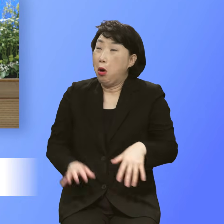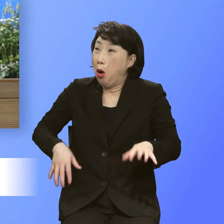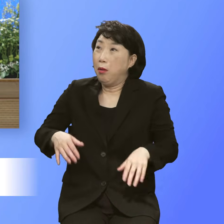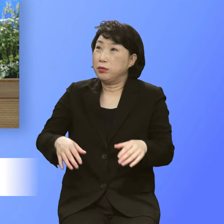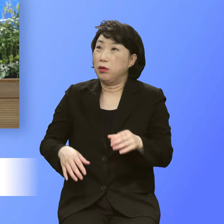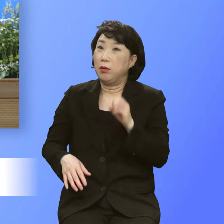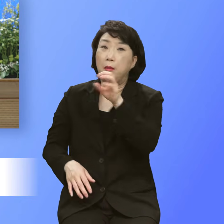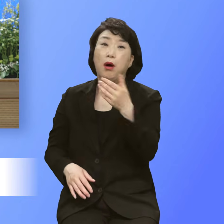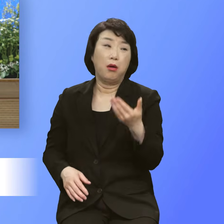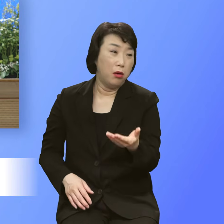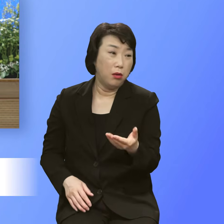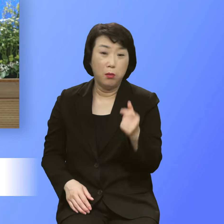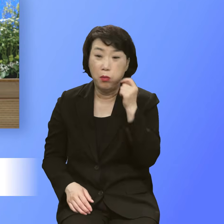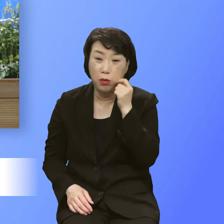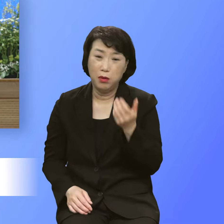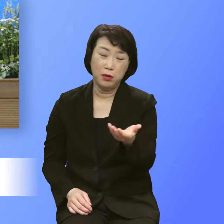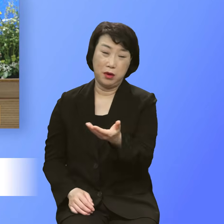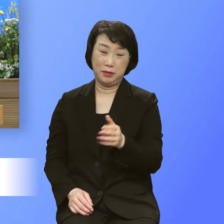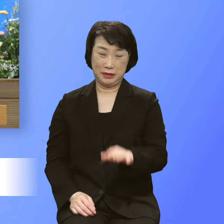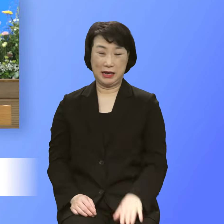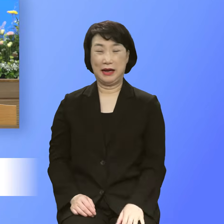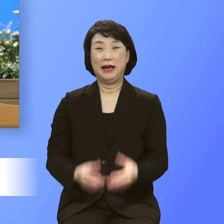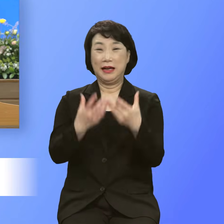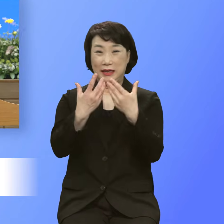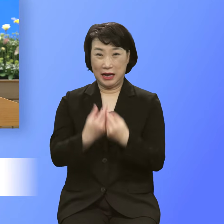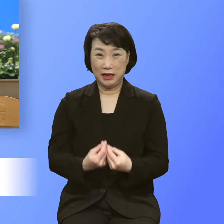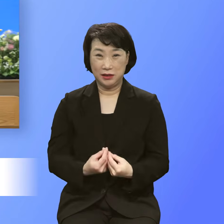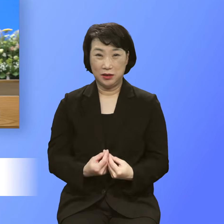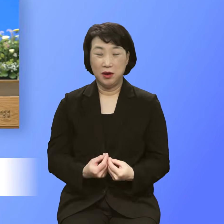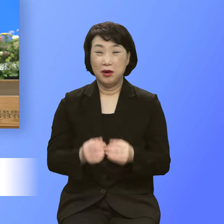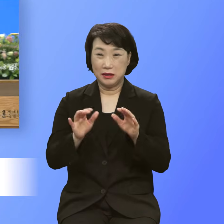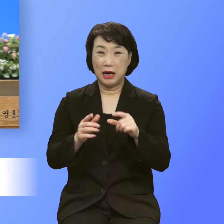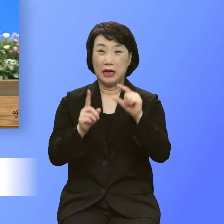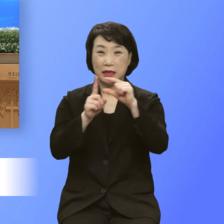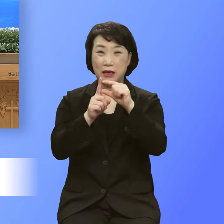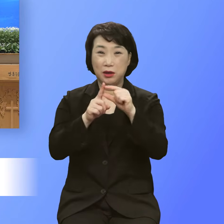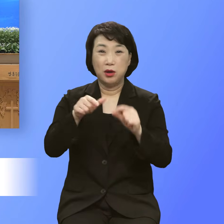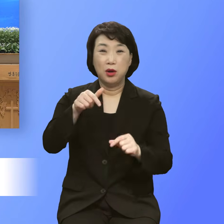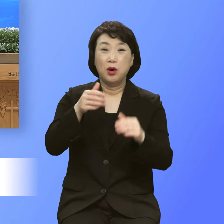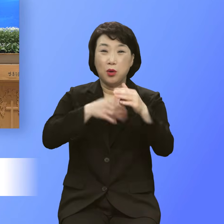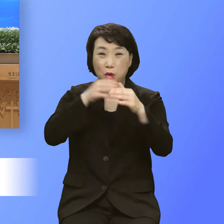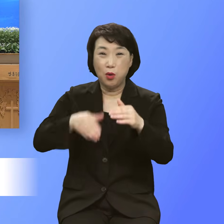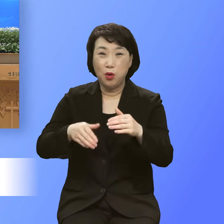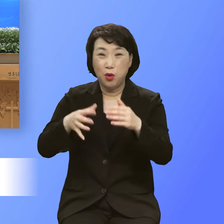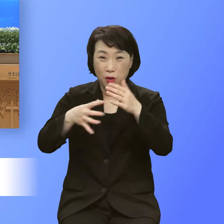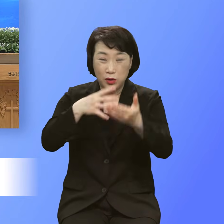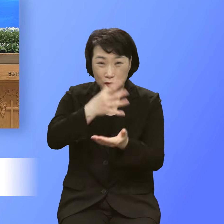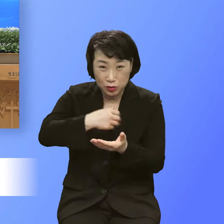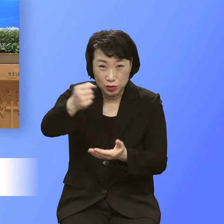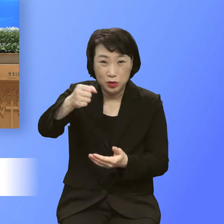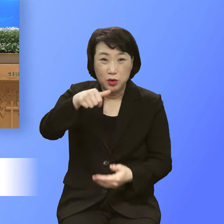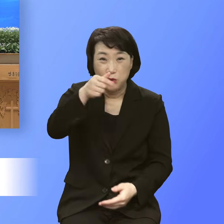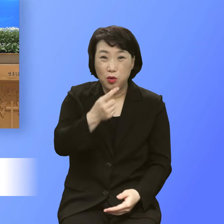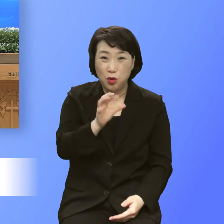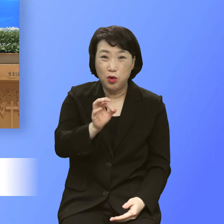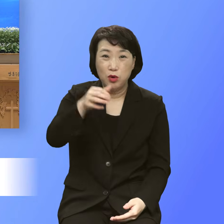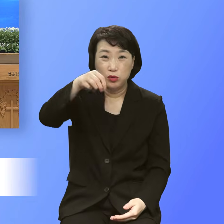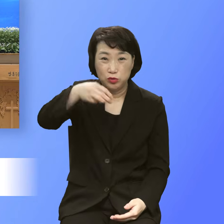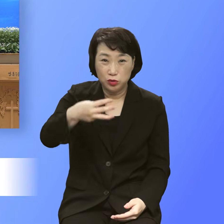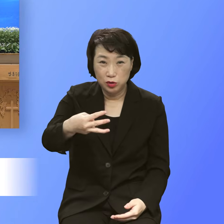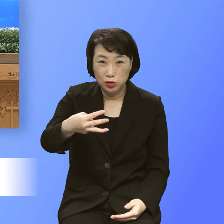없어요가 어디 있어? 자, 공출이라는 말이 공출